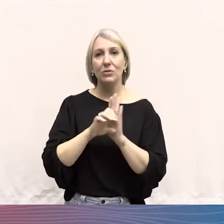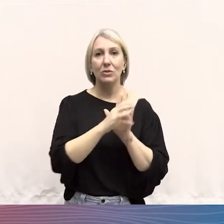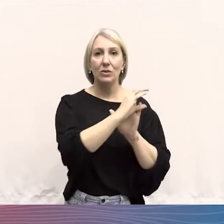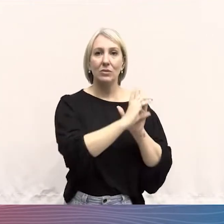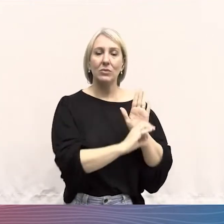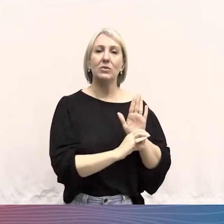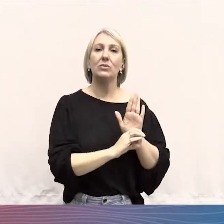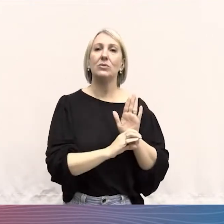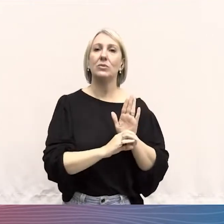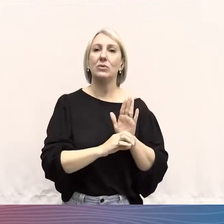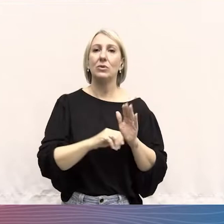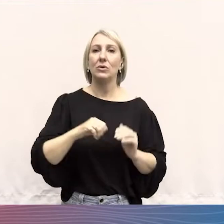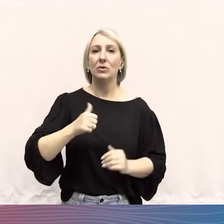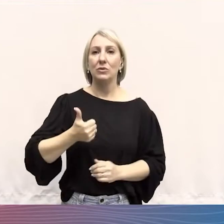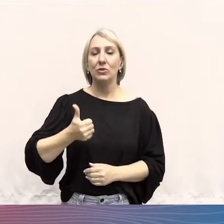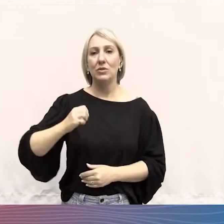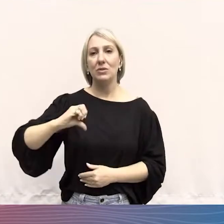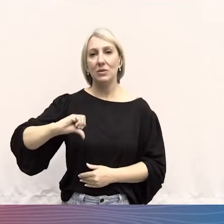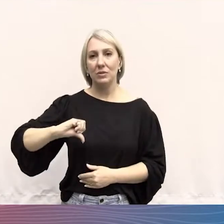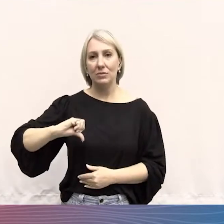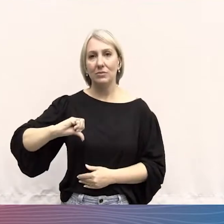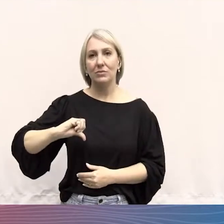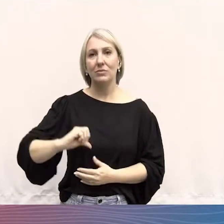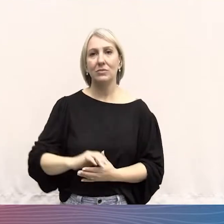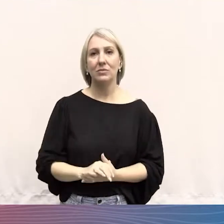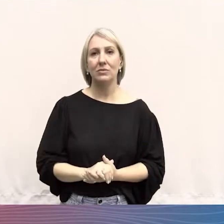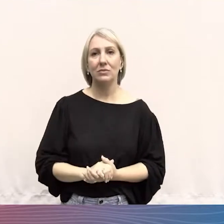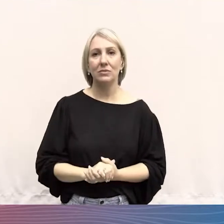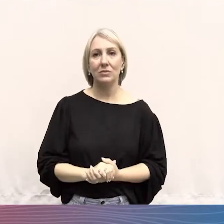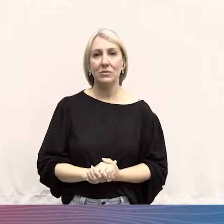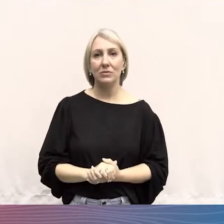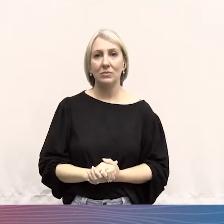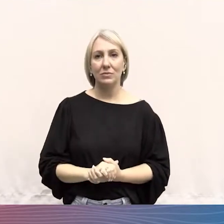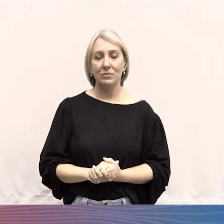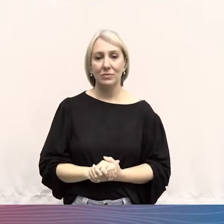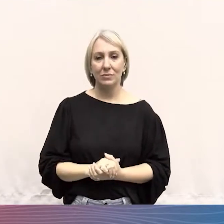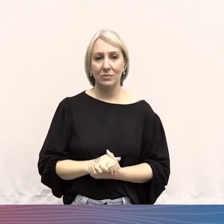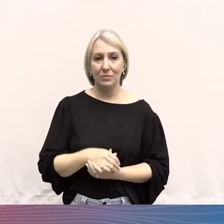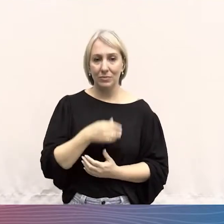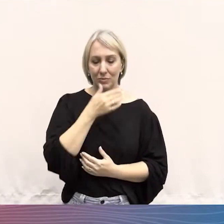Vamos lá, Êxodo 19.